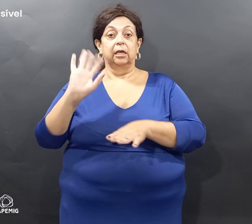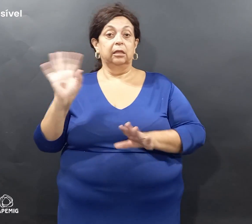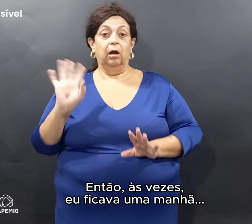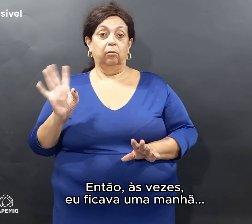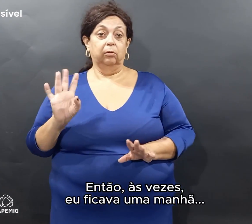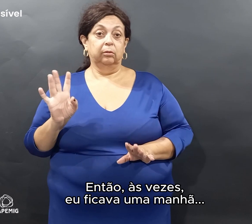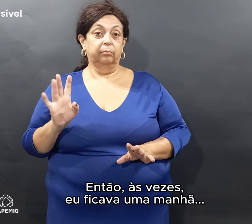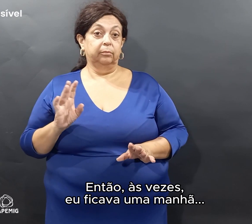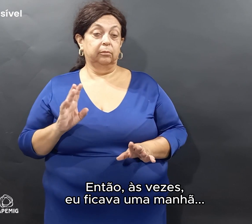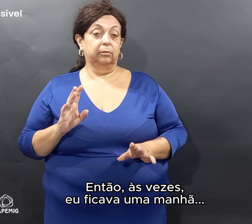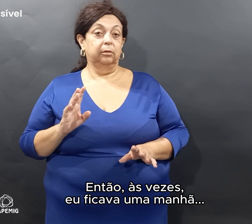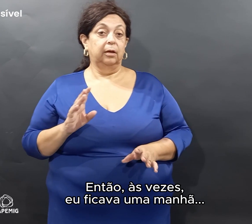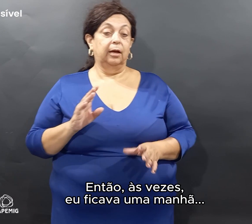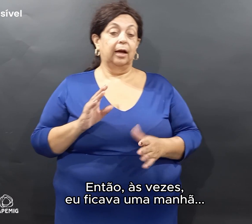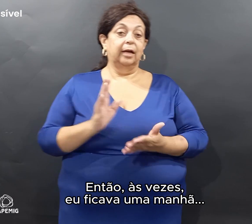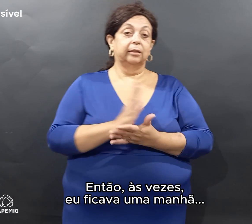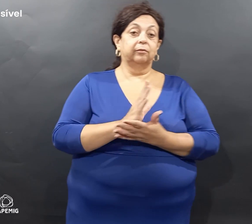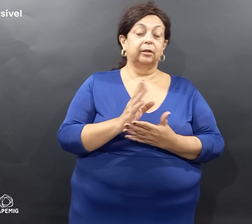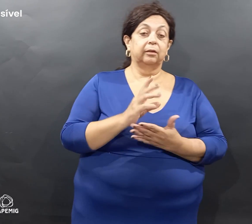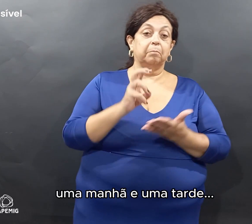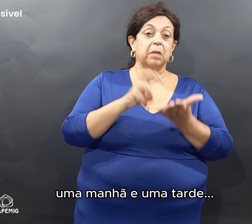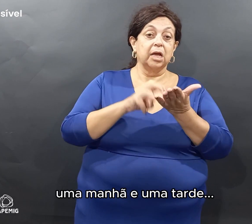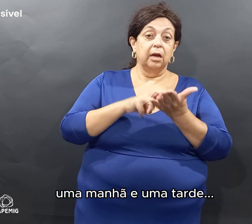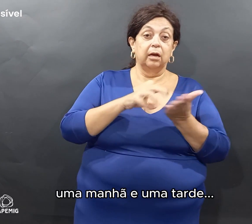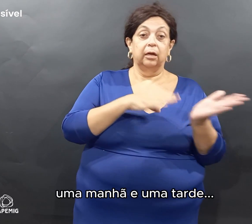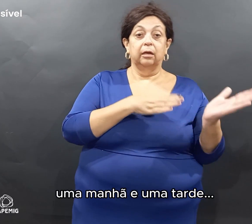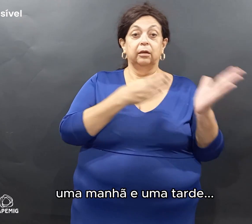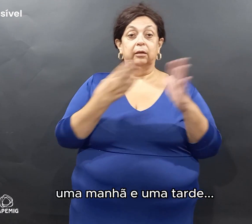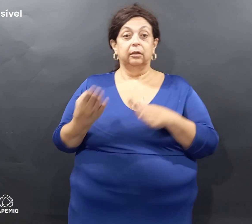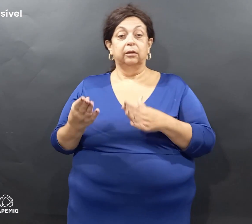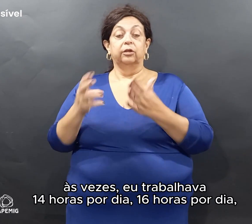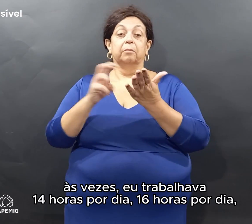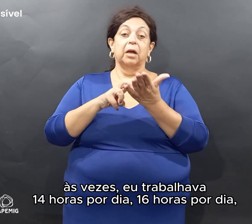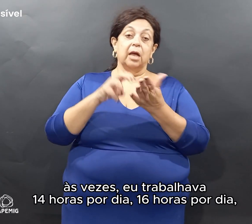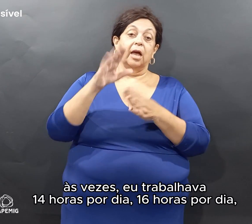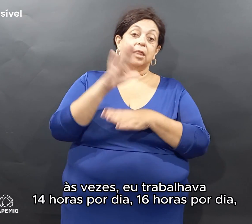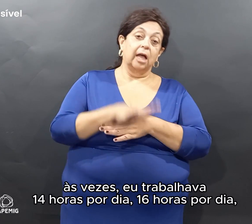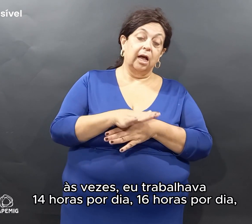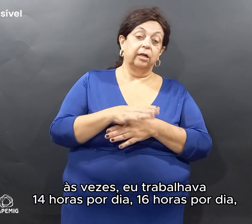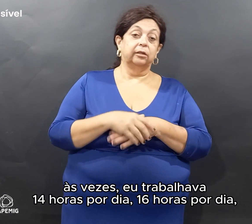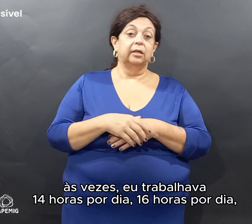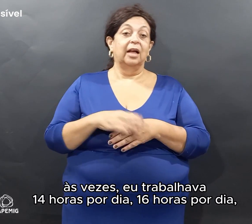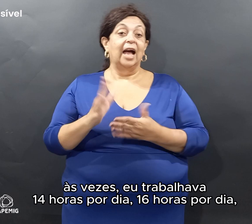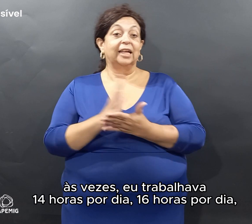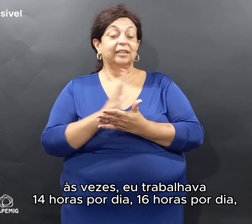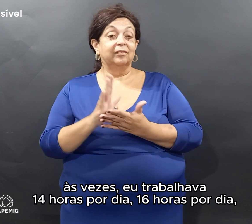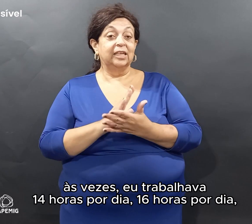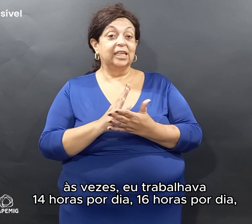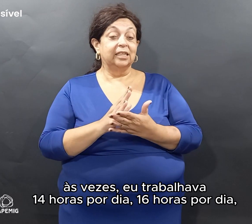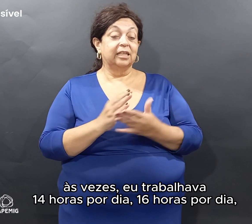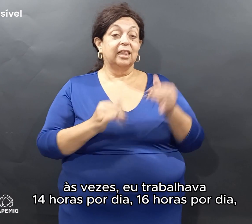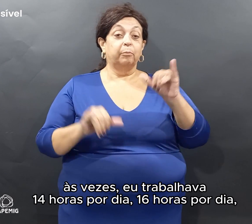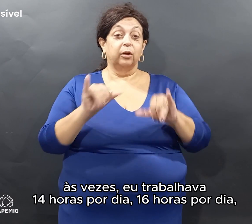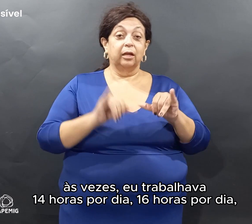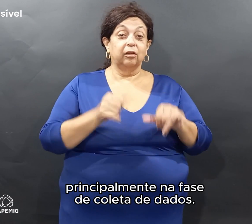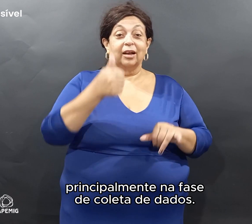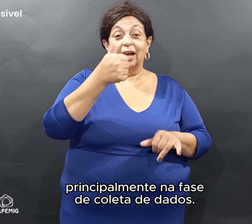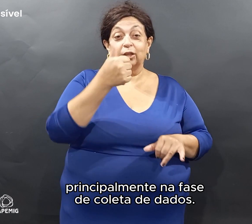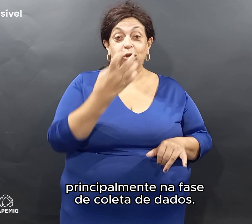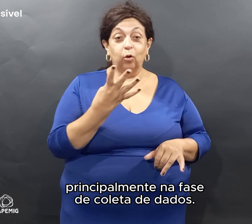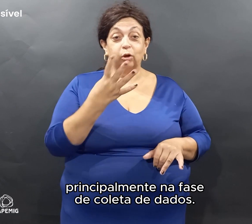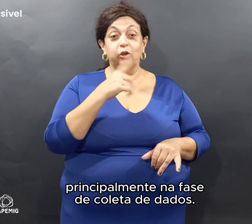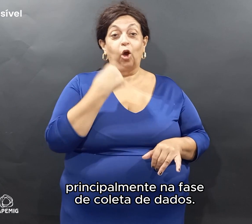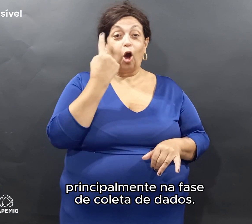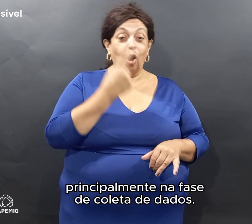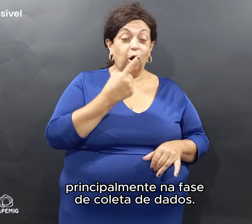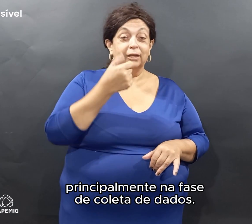coisa. Então, às vezes, eu ficava uma manhã e uma tarde. Às vezes, eu trabalhava 14 horas por dia, 16 horas por dia,